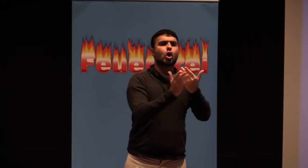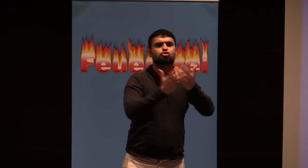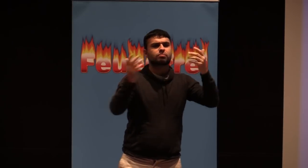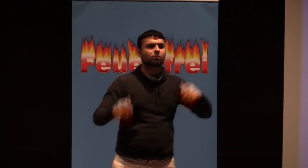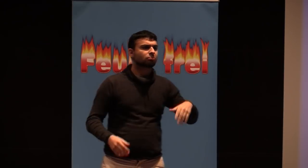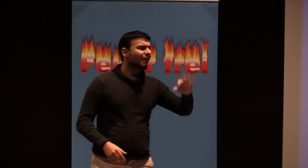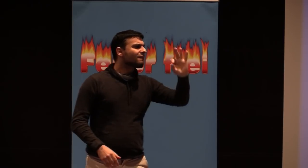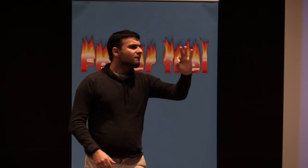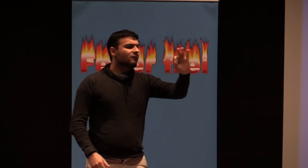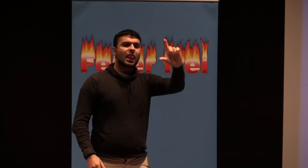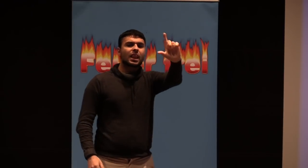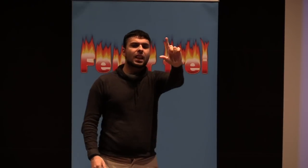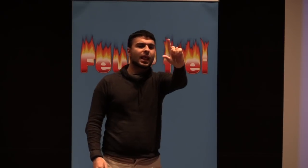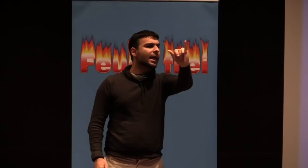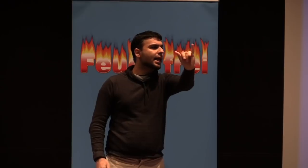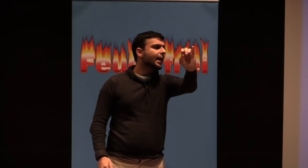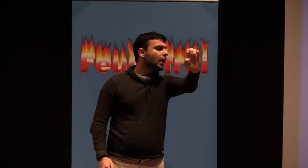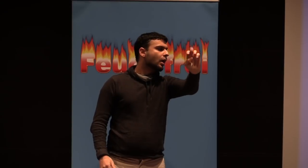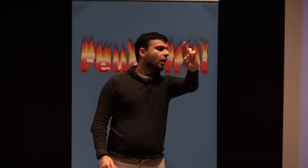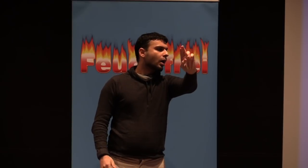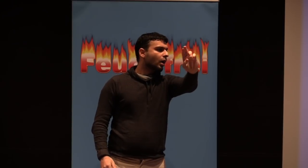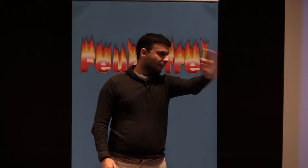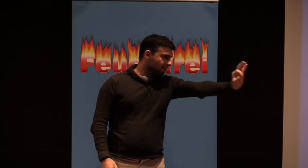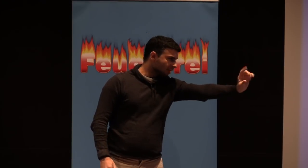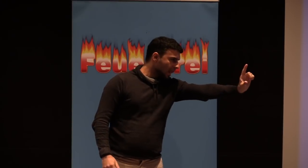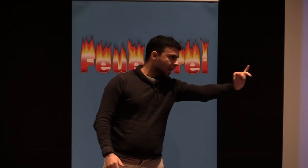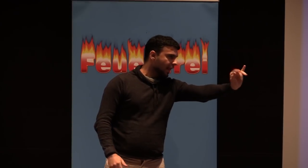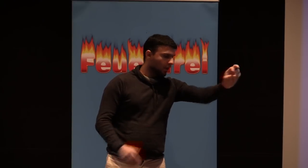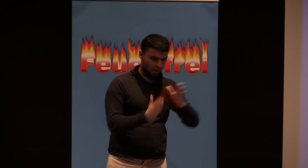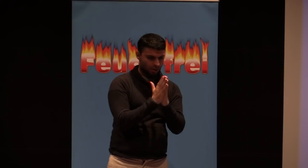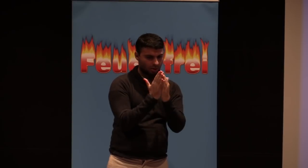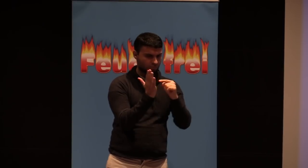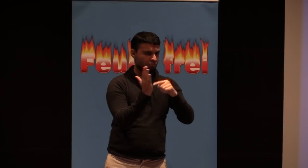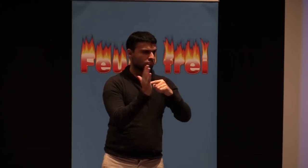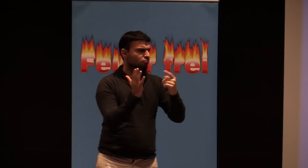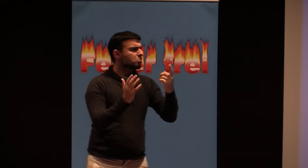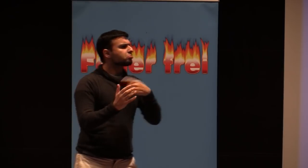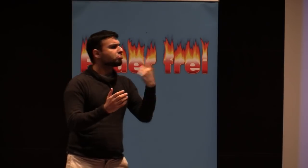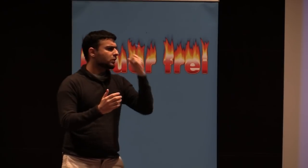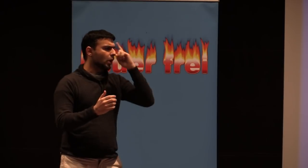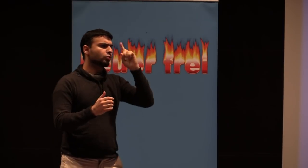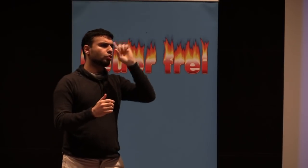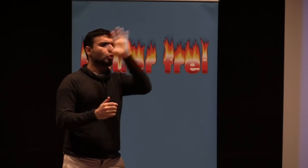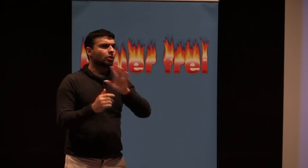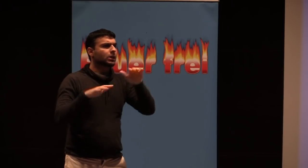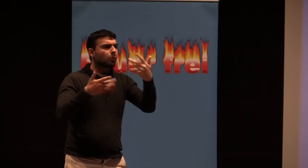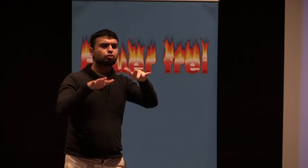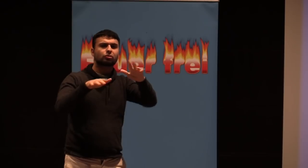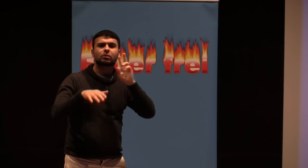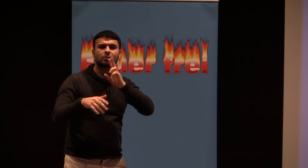Da wird die Frage, ist Angst vielleicht nicht auch ein wichtiger Faktor, um eben